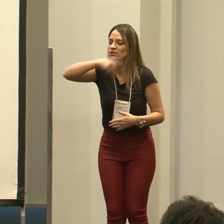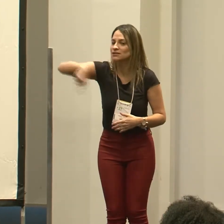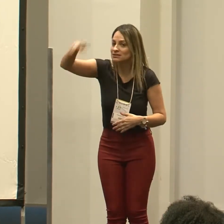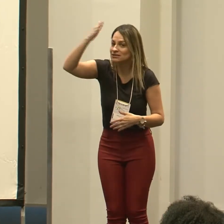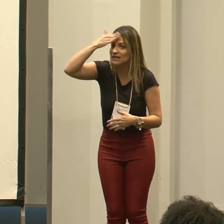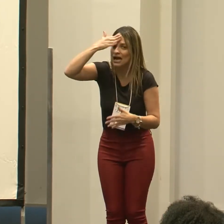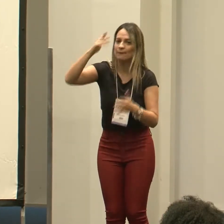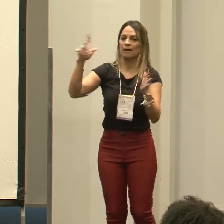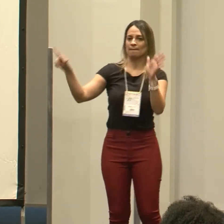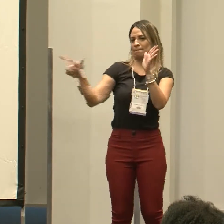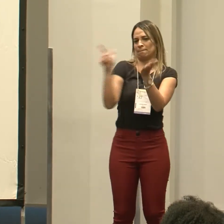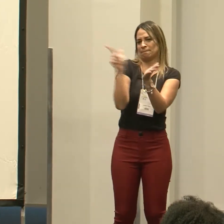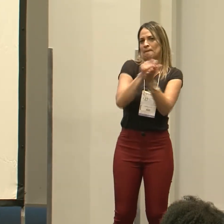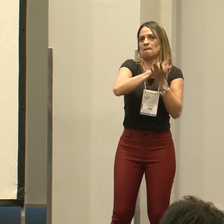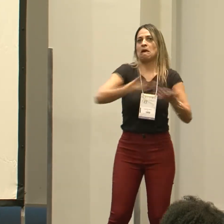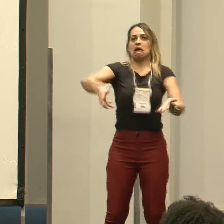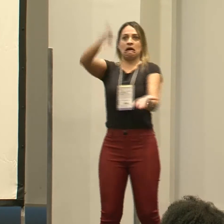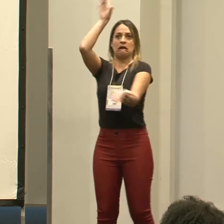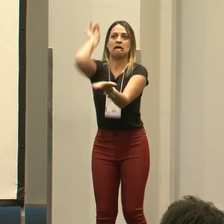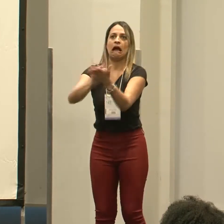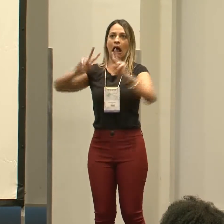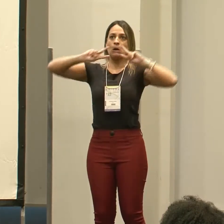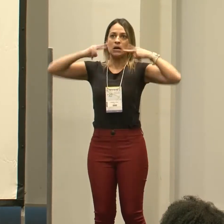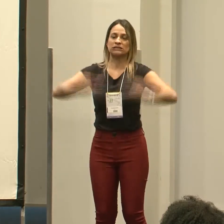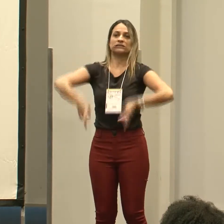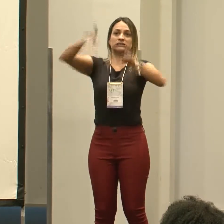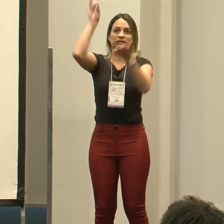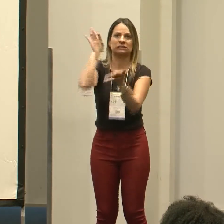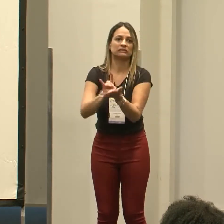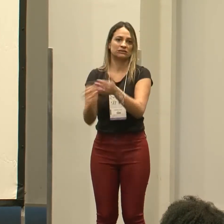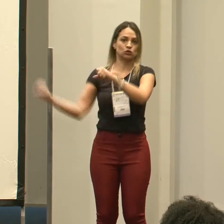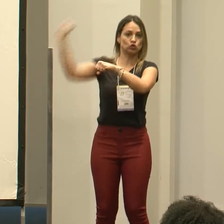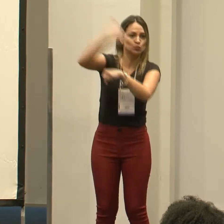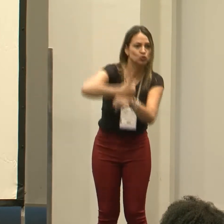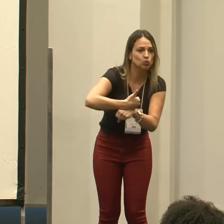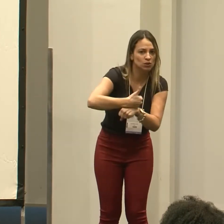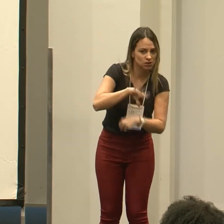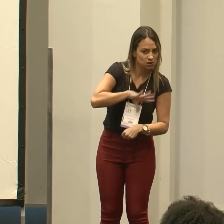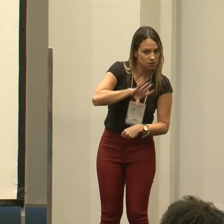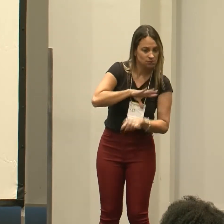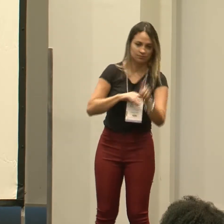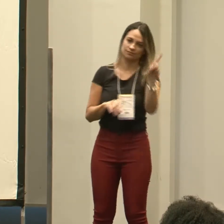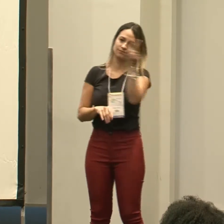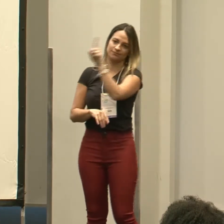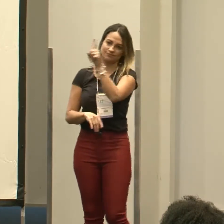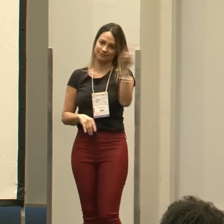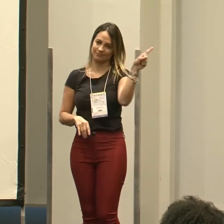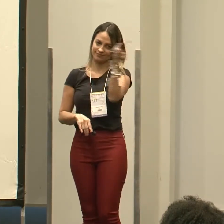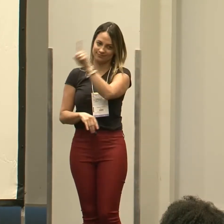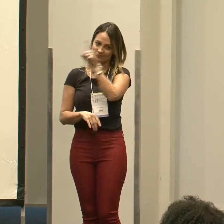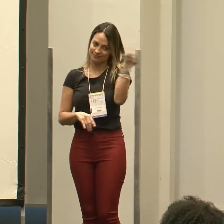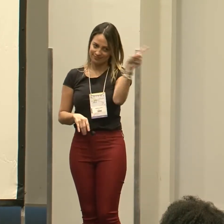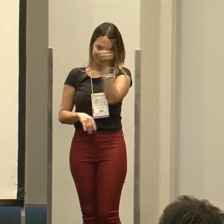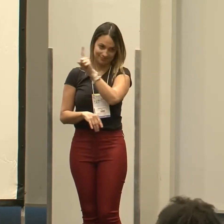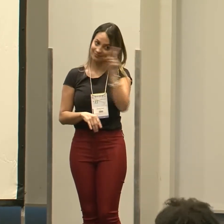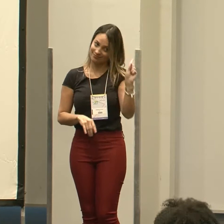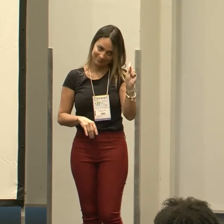Nós sabemos que a Libras é reconhecida como língua, mas não é a língua que substitui o português.